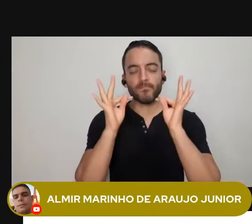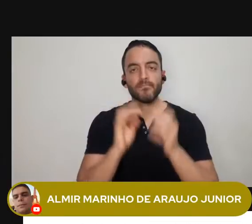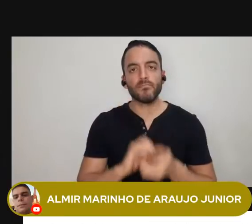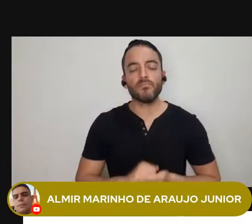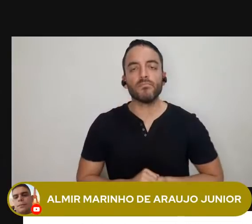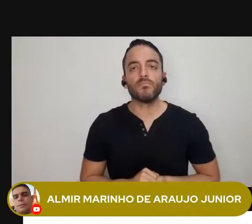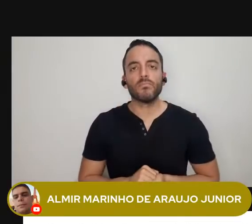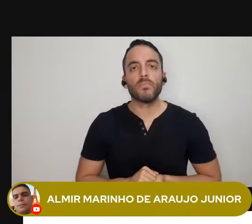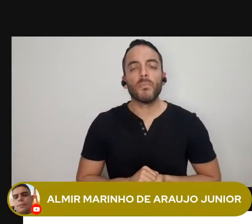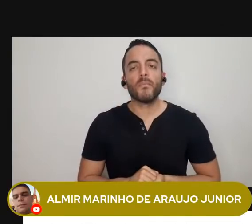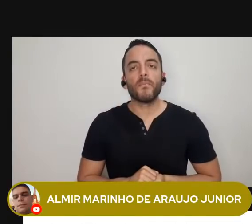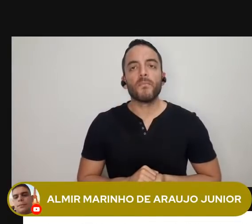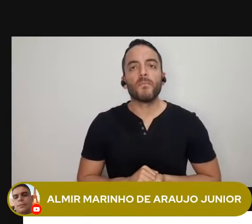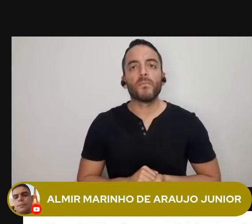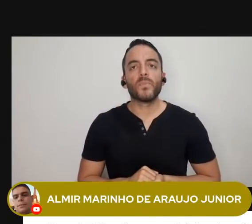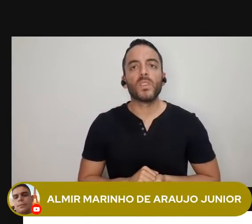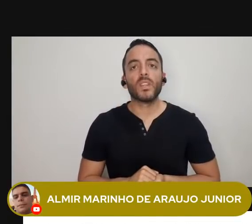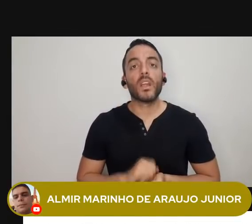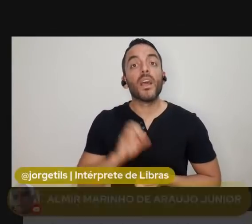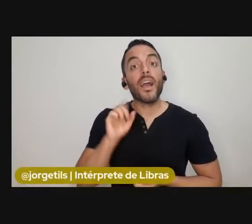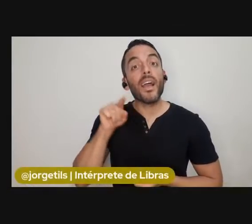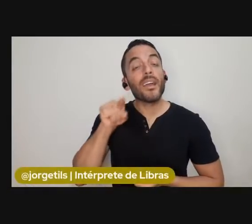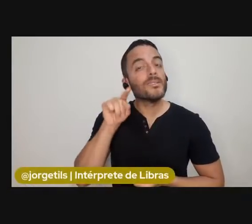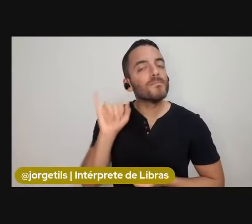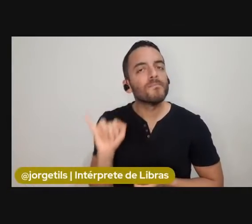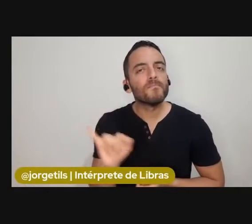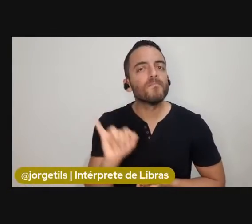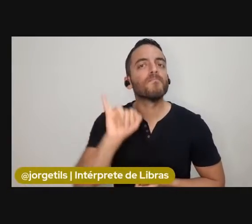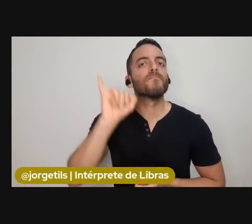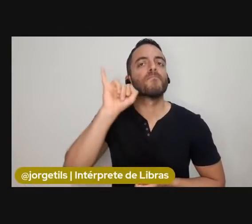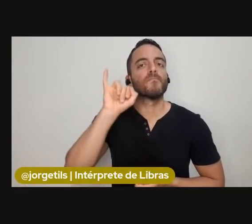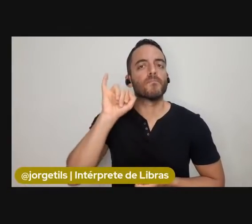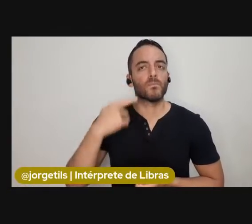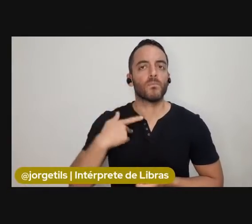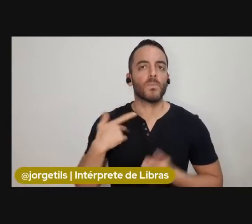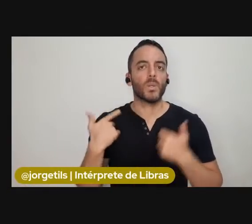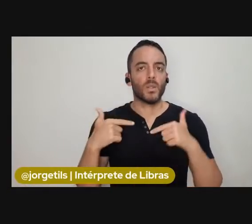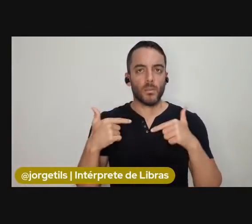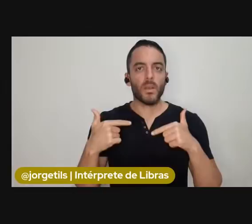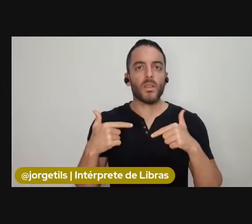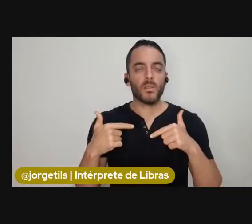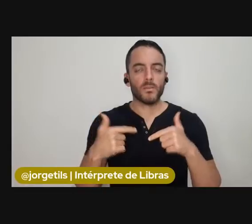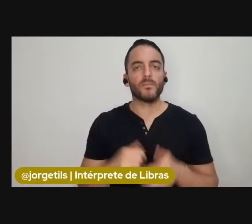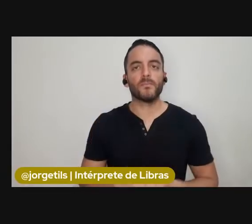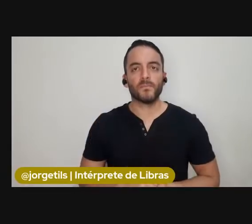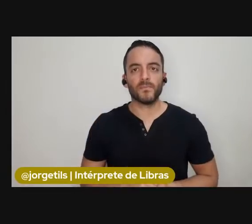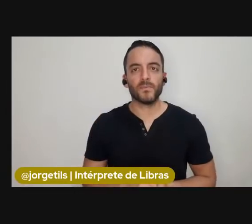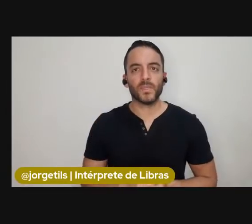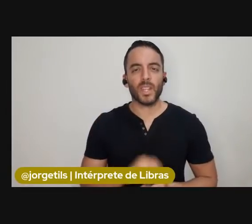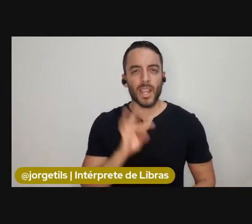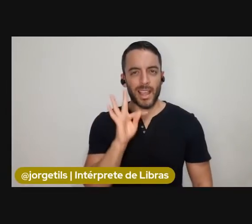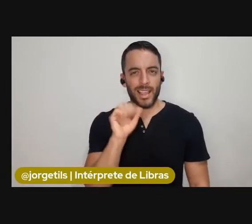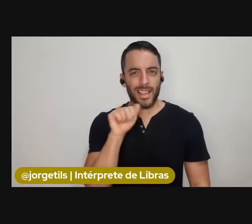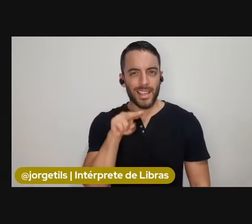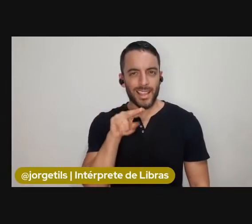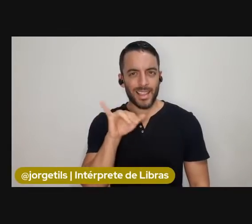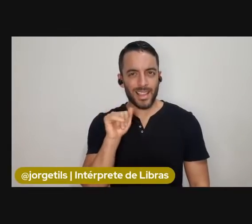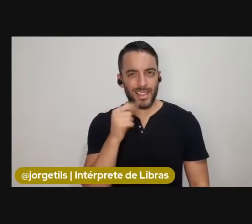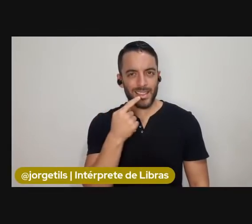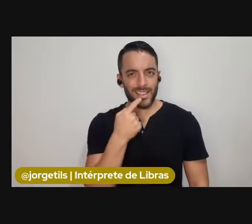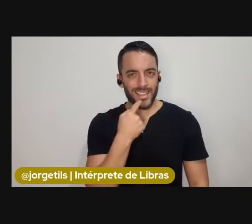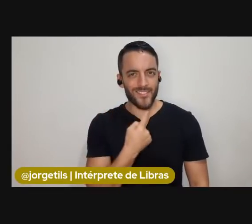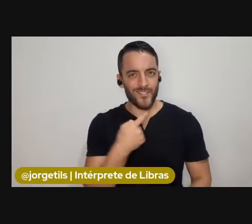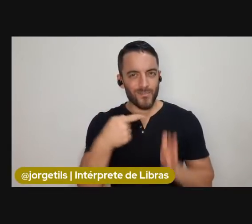são uma interface importantíssima desse meu trabalho. Tânia me perguntou,